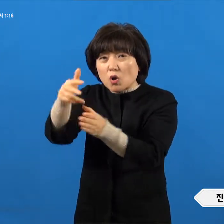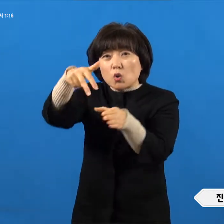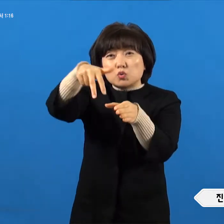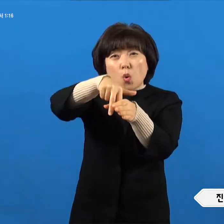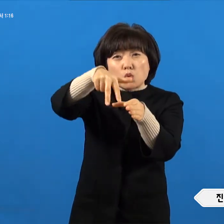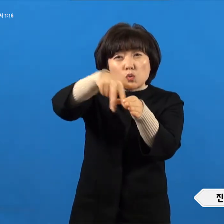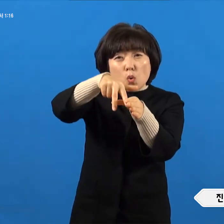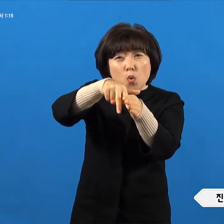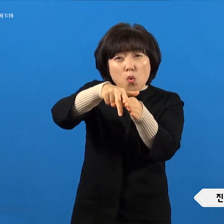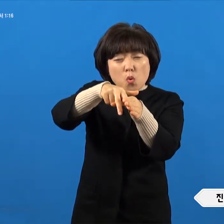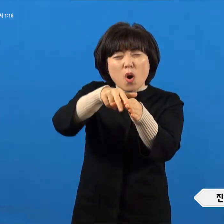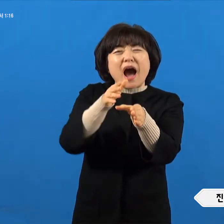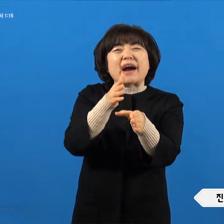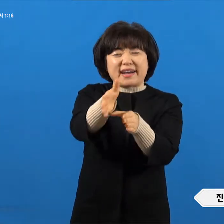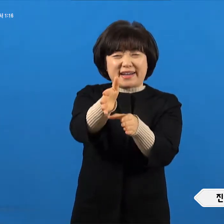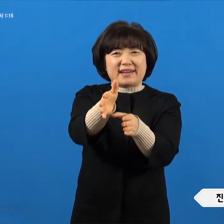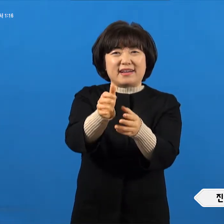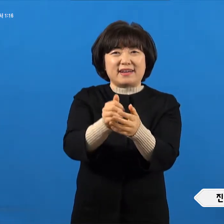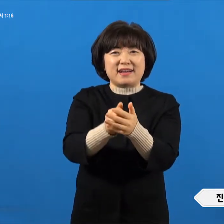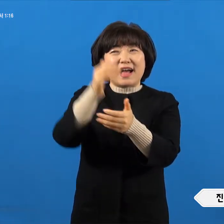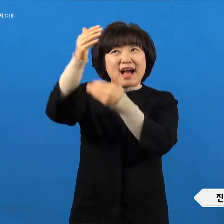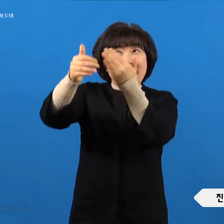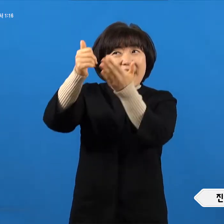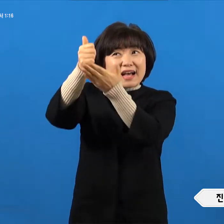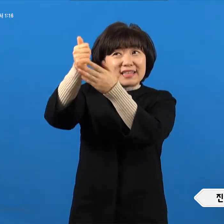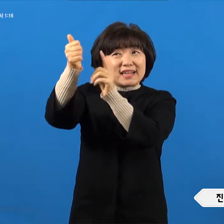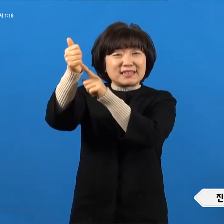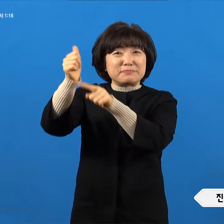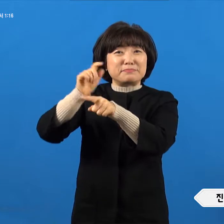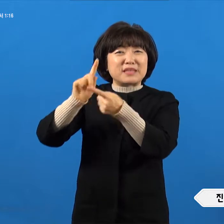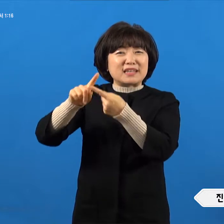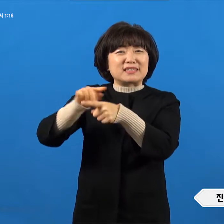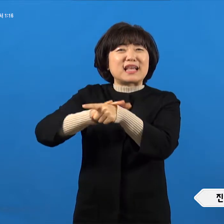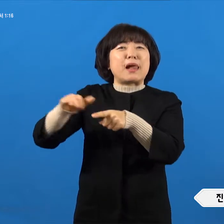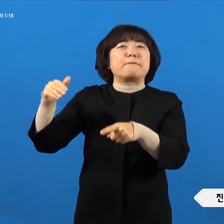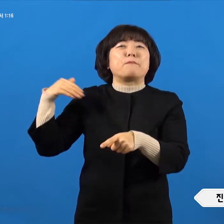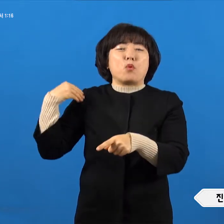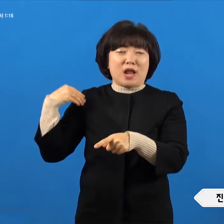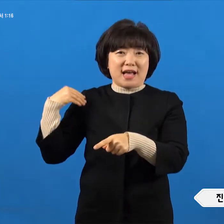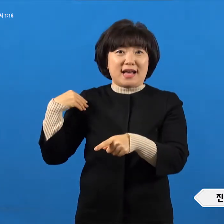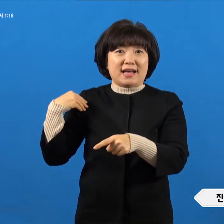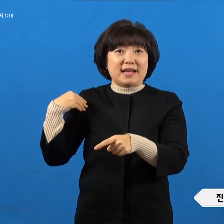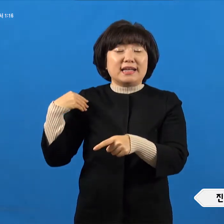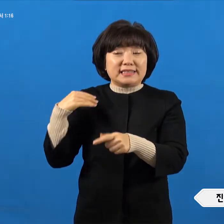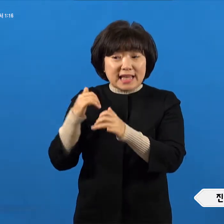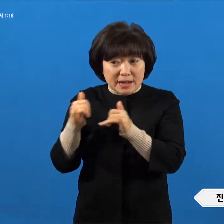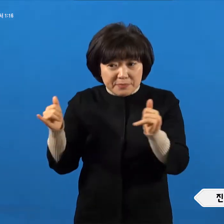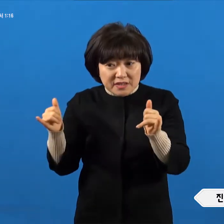종교학에서 나온 과목입니다. 하나님을 모르는 학자들이 세상적인 학문을